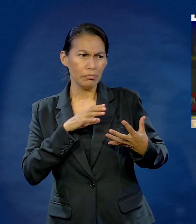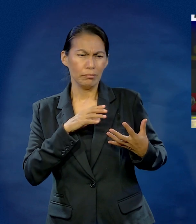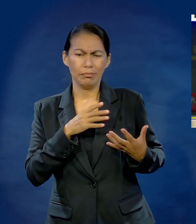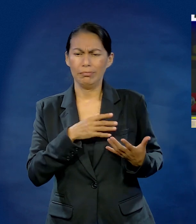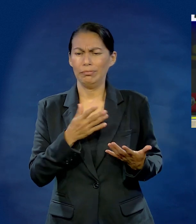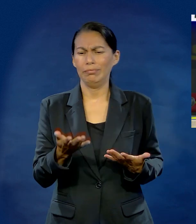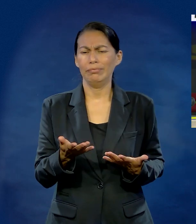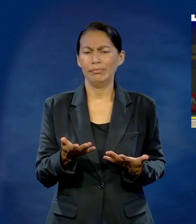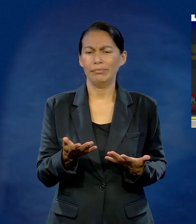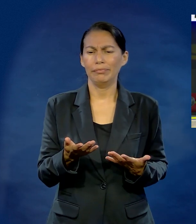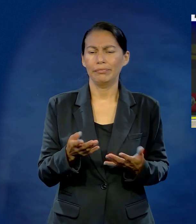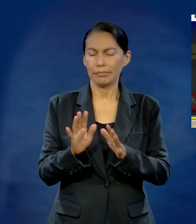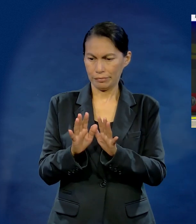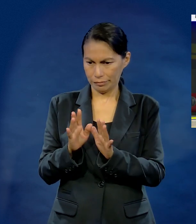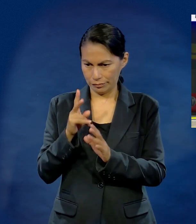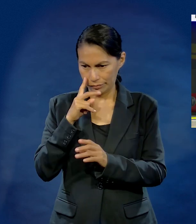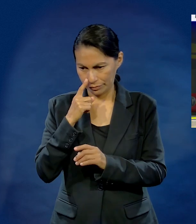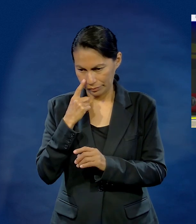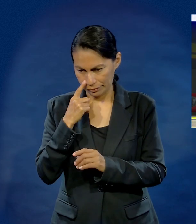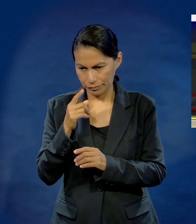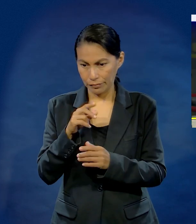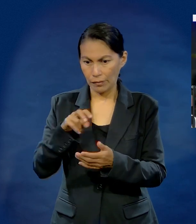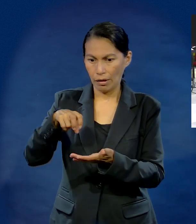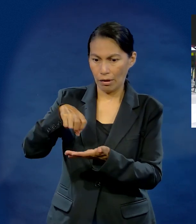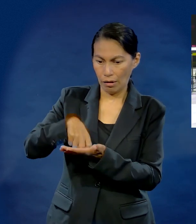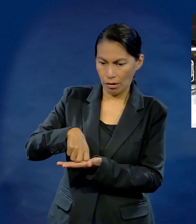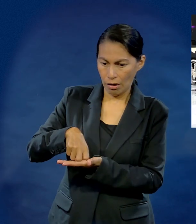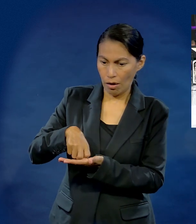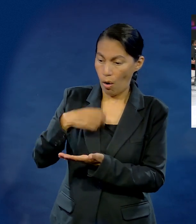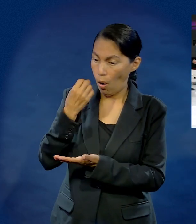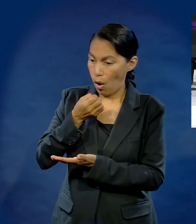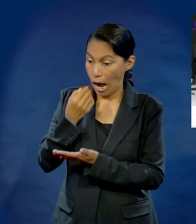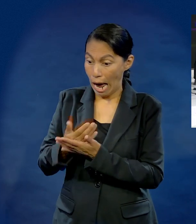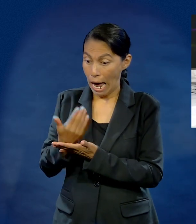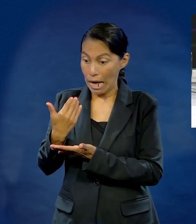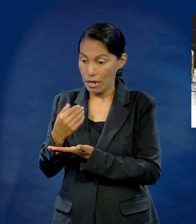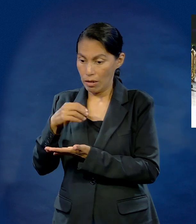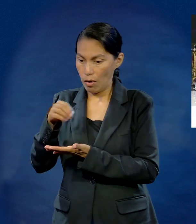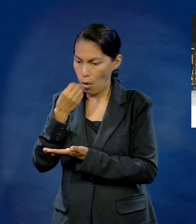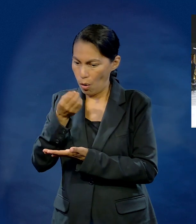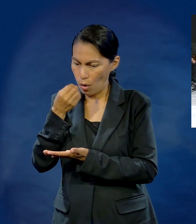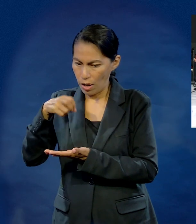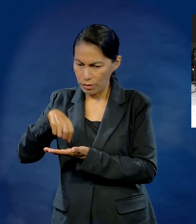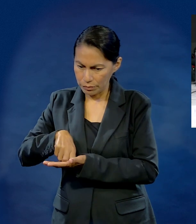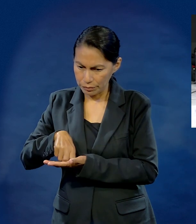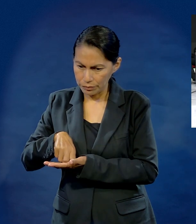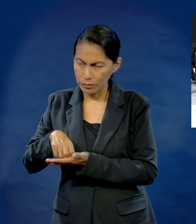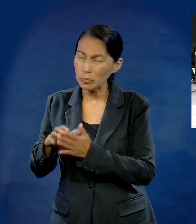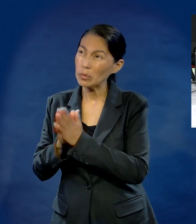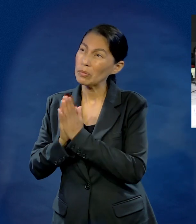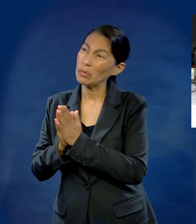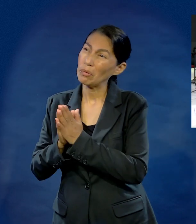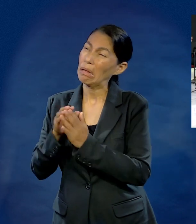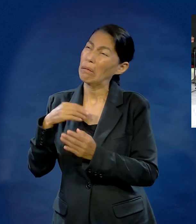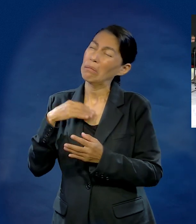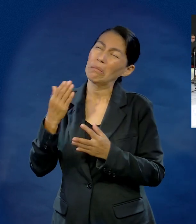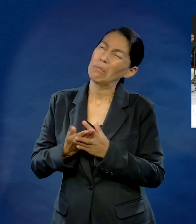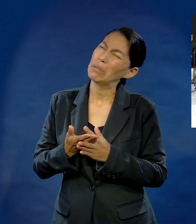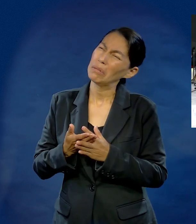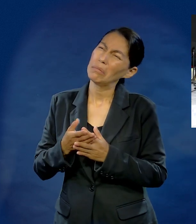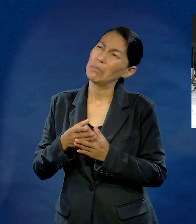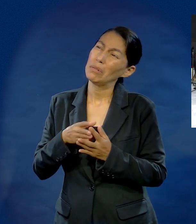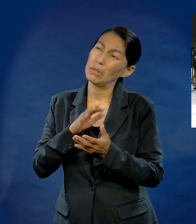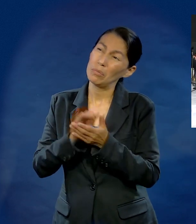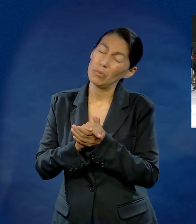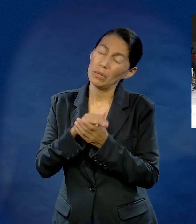Sí corría riesgo. Pero, claro, pensándolo desde la tranquilidad de la iglesia universitaria, que casi es el cielo,